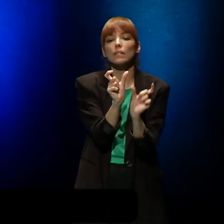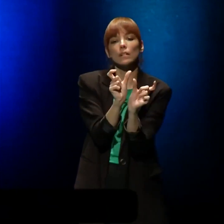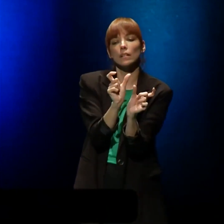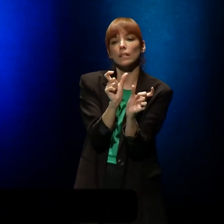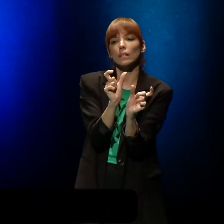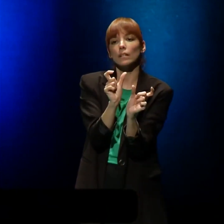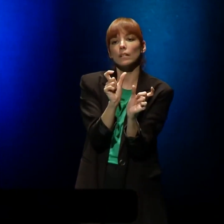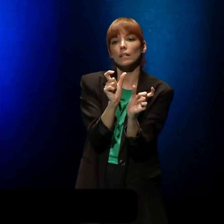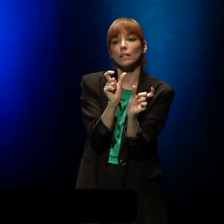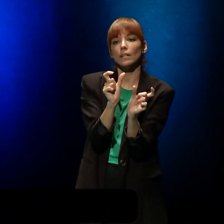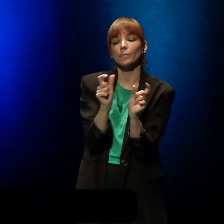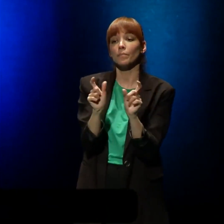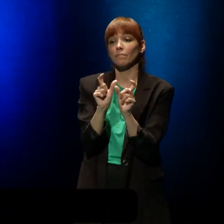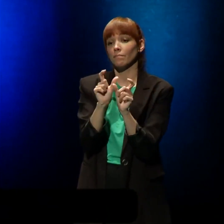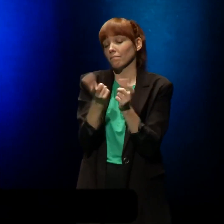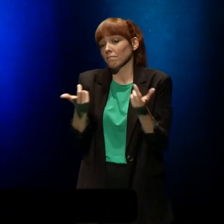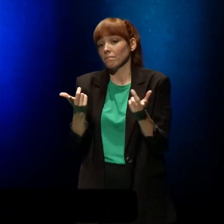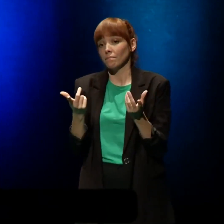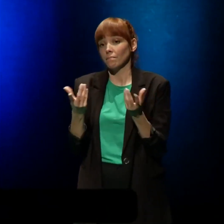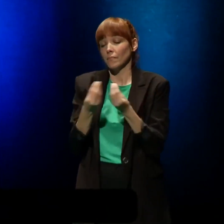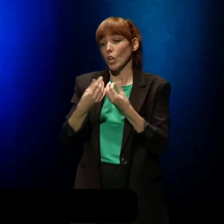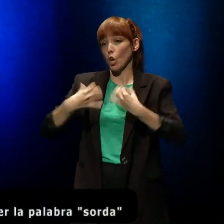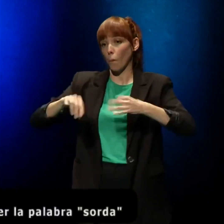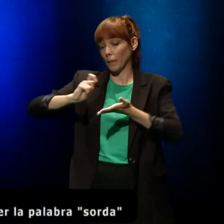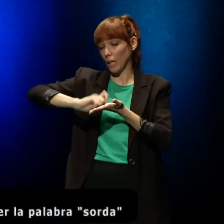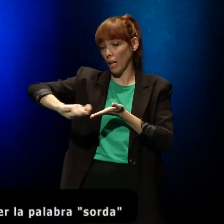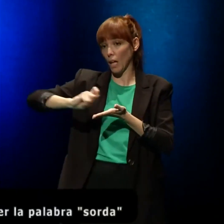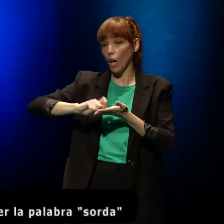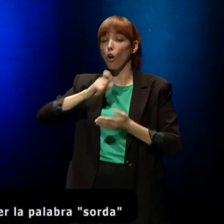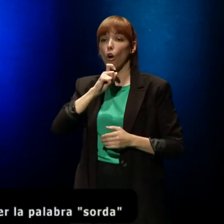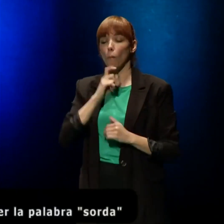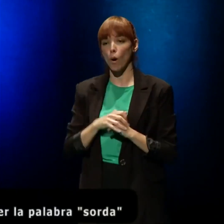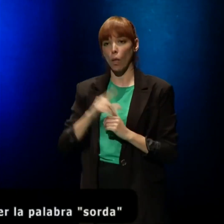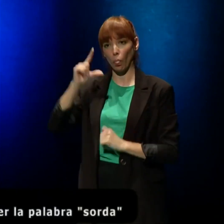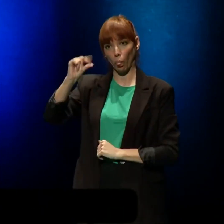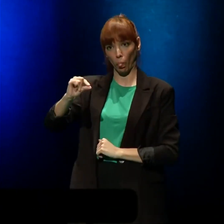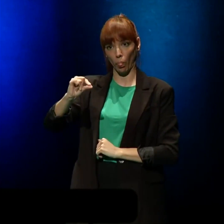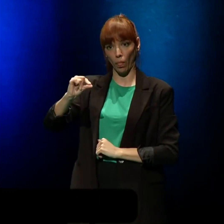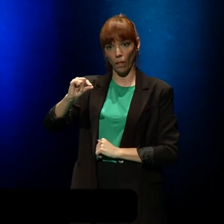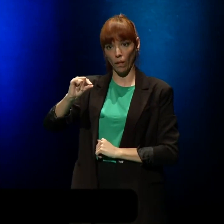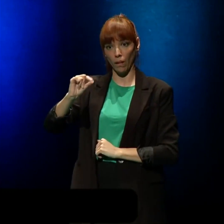como un adjetivo calificativo en